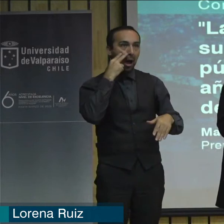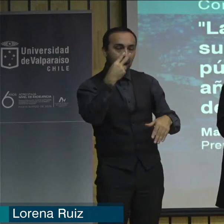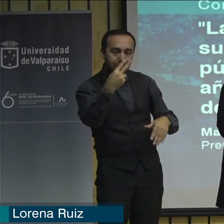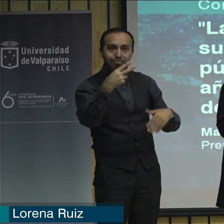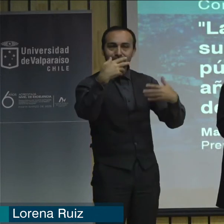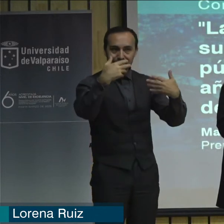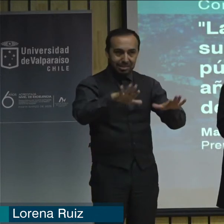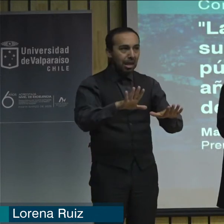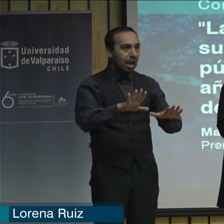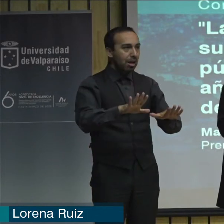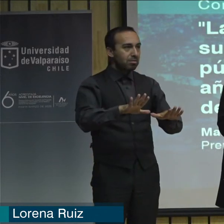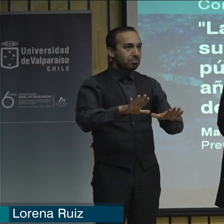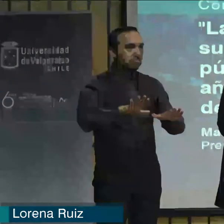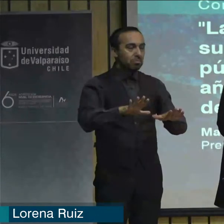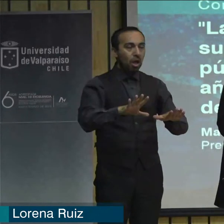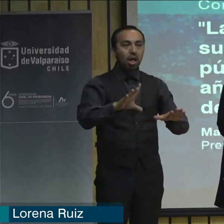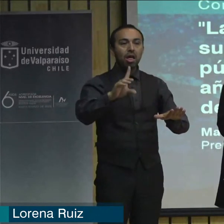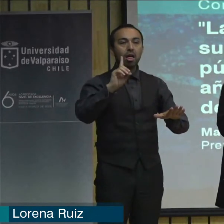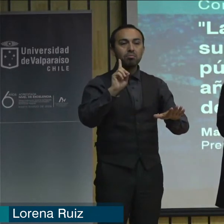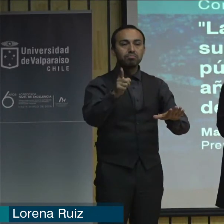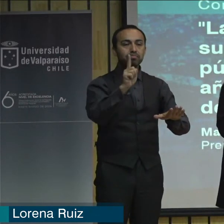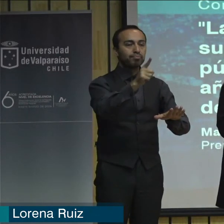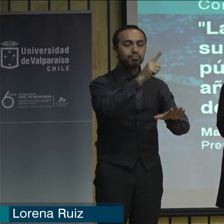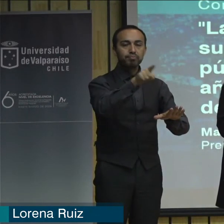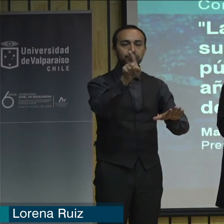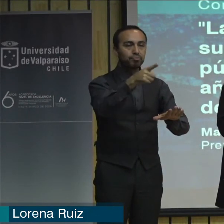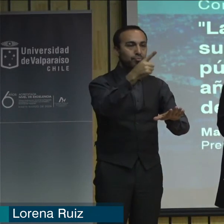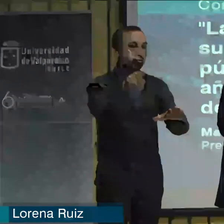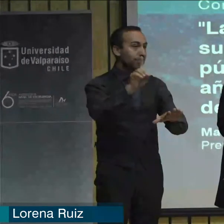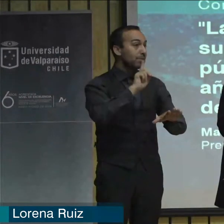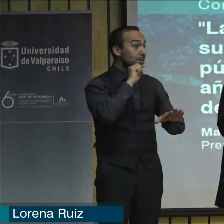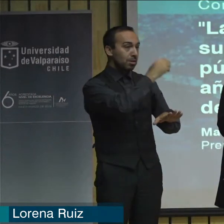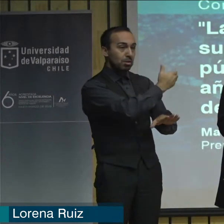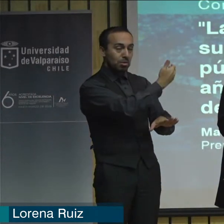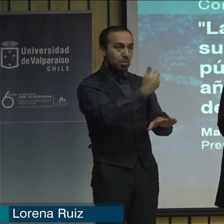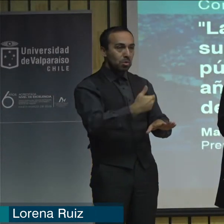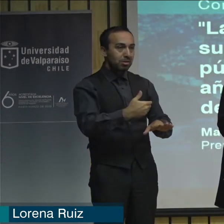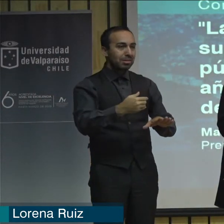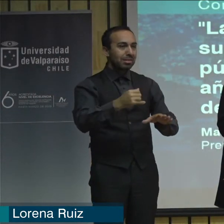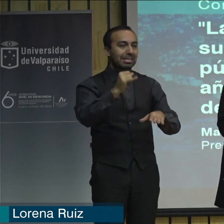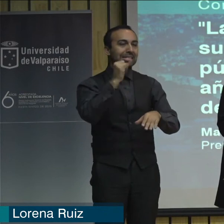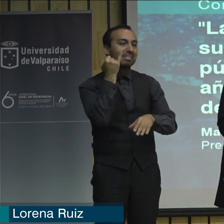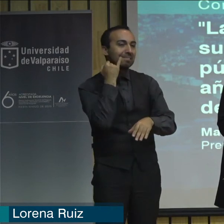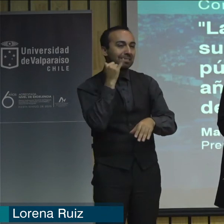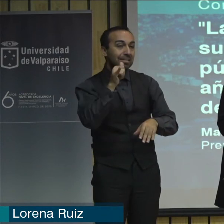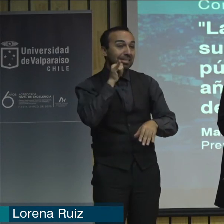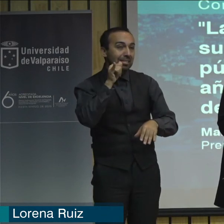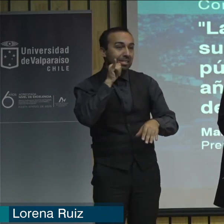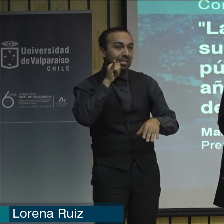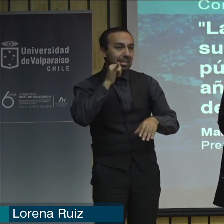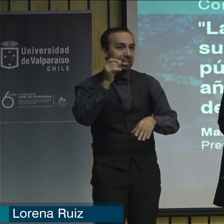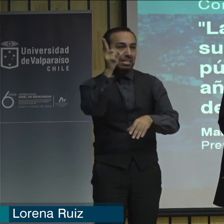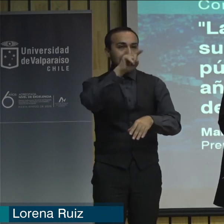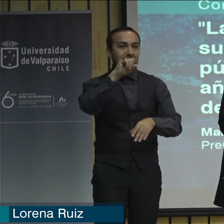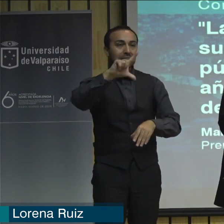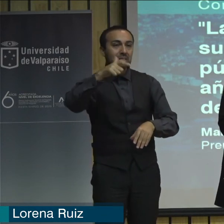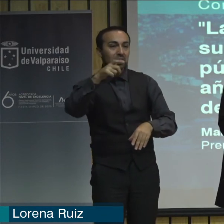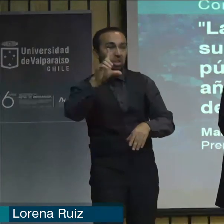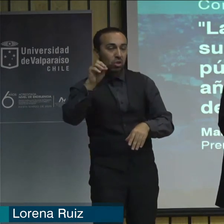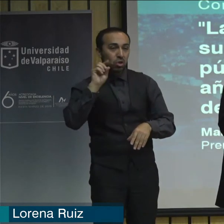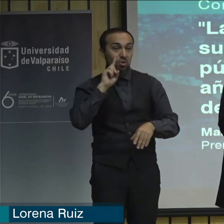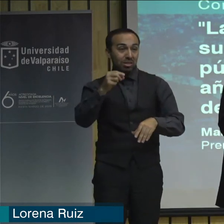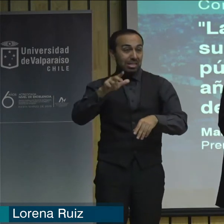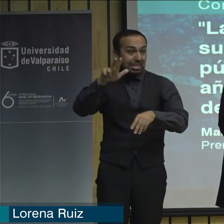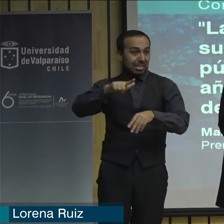dirigida por el profesor Gonzalo Valencia interpretará del compositor italiano del siglo 17 yo aquí no rossini